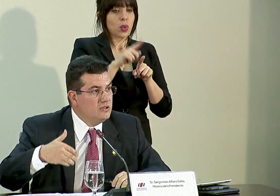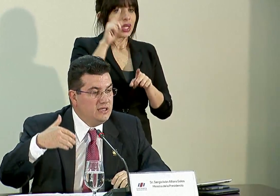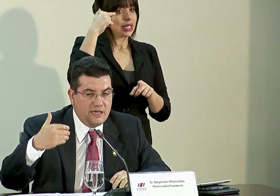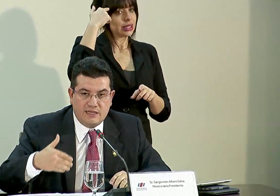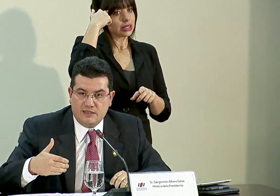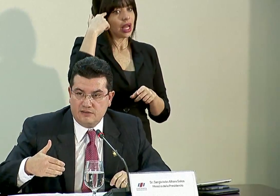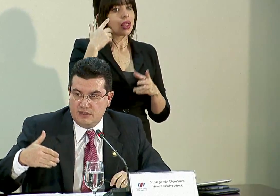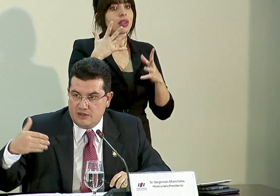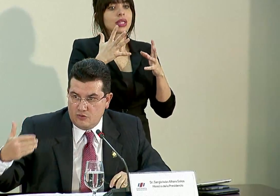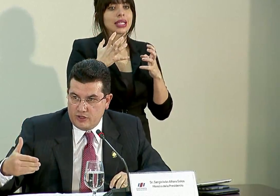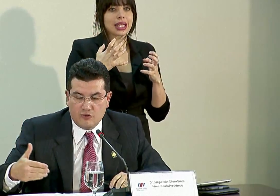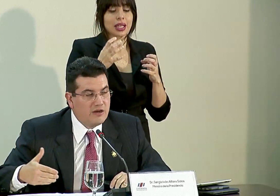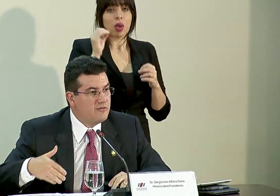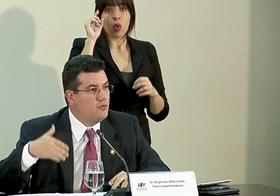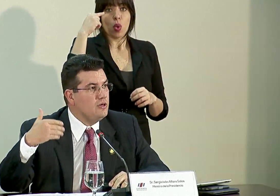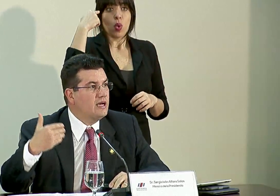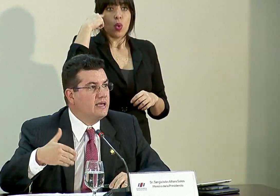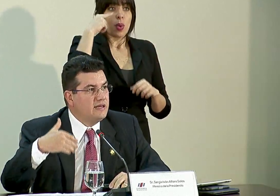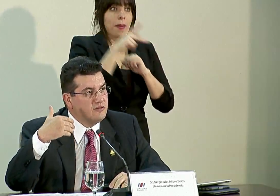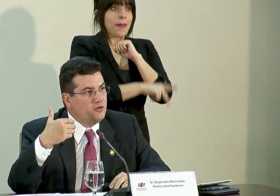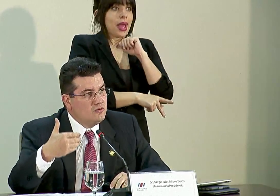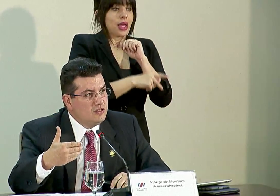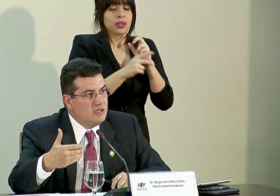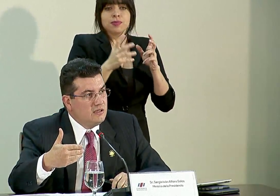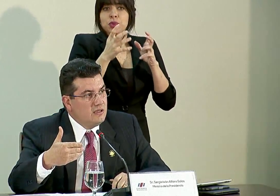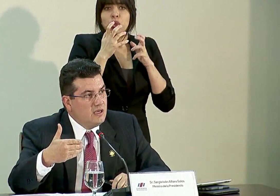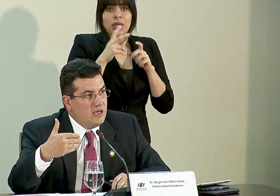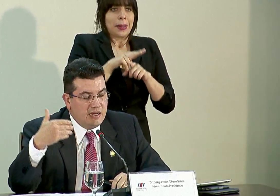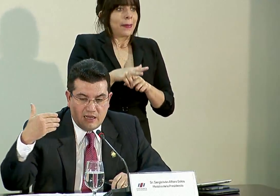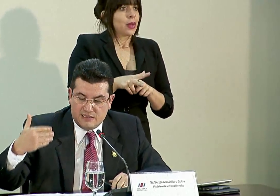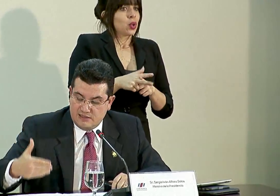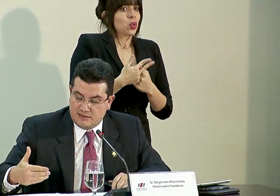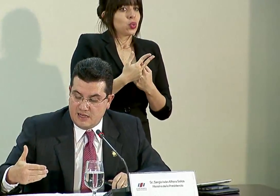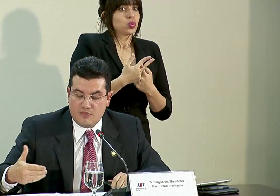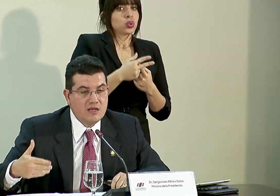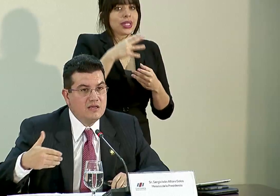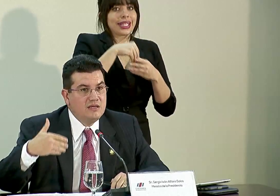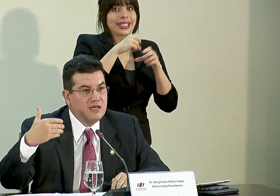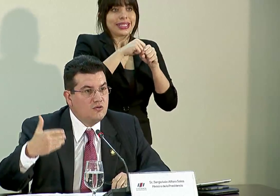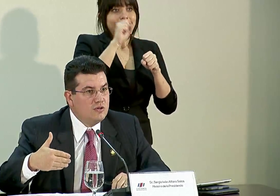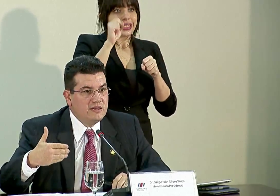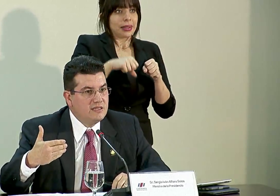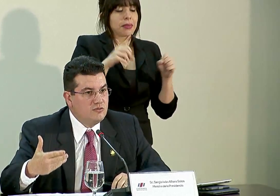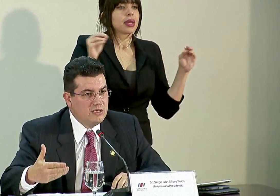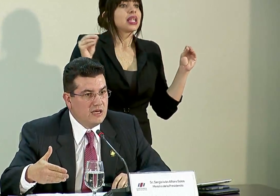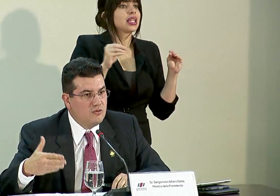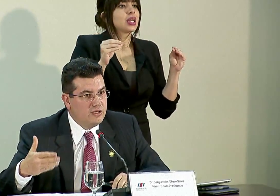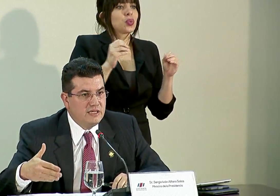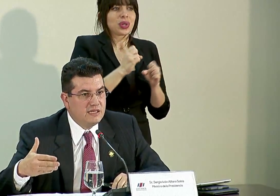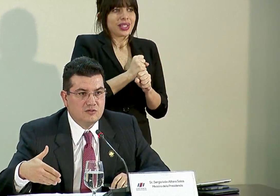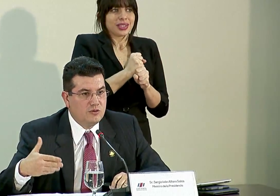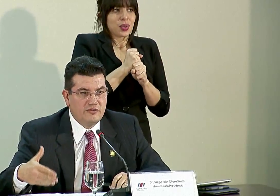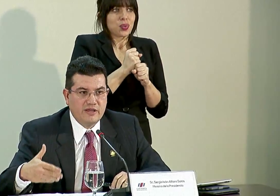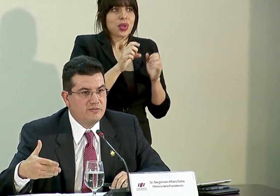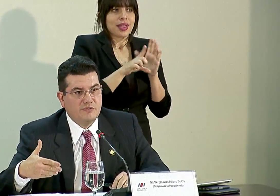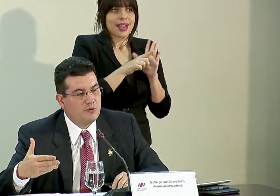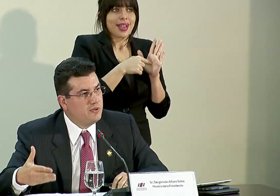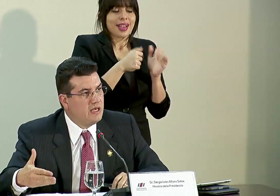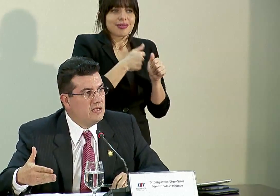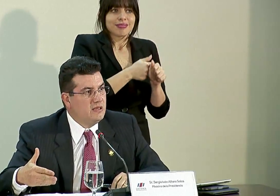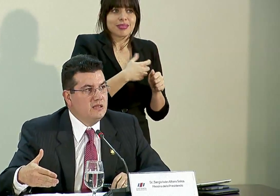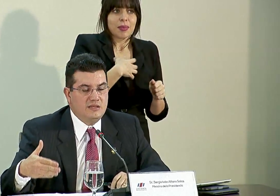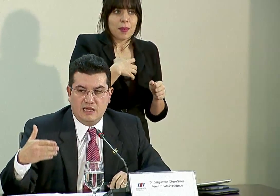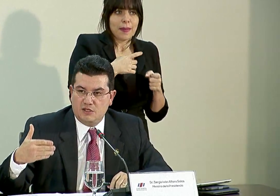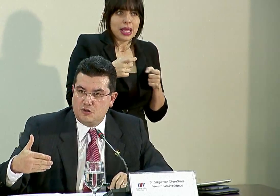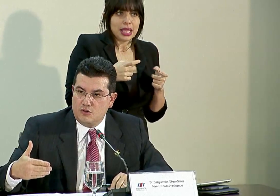quiere ni el gobierno de la república quiere introducir en el sistema ninguna inseguridad jurídica sobre el régimen de